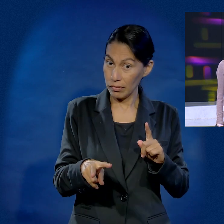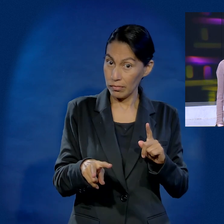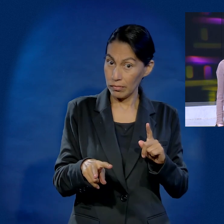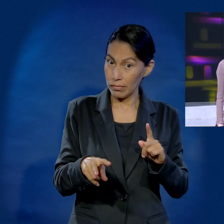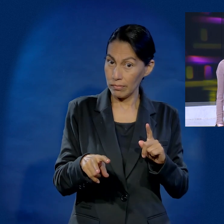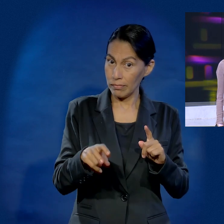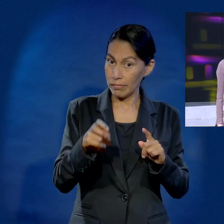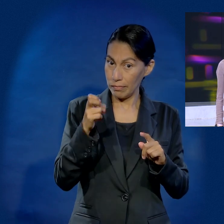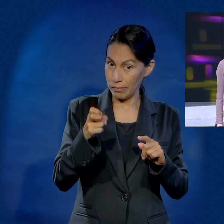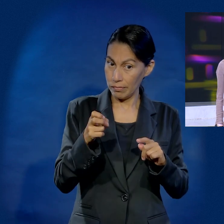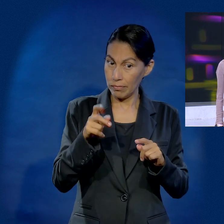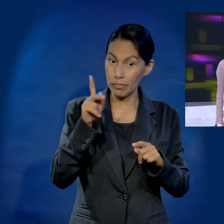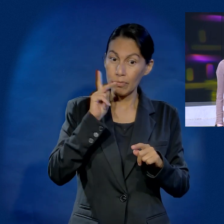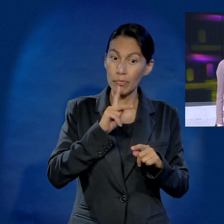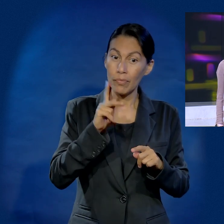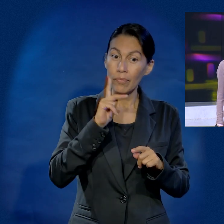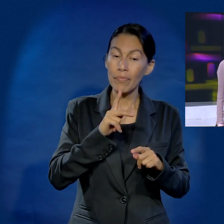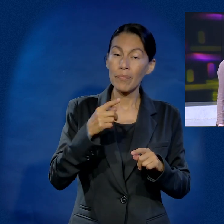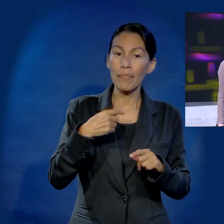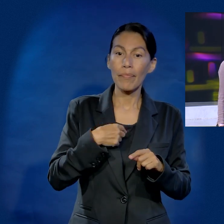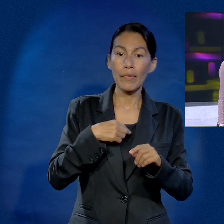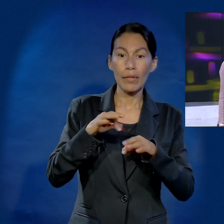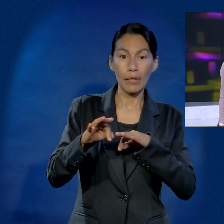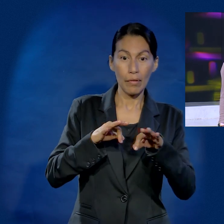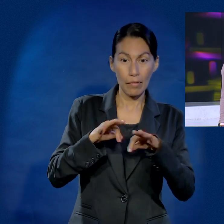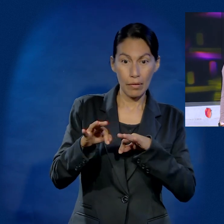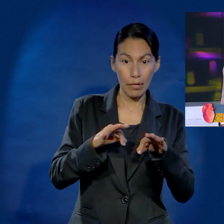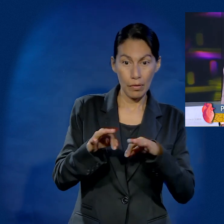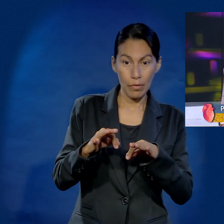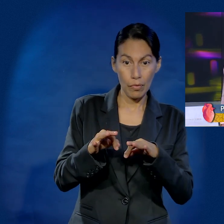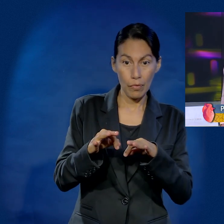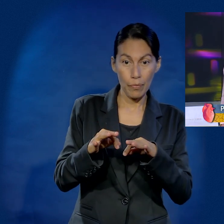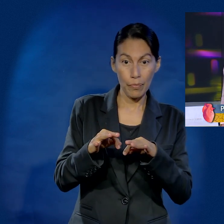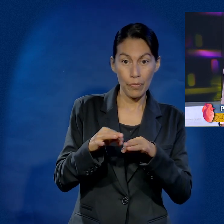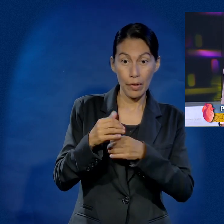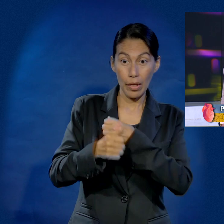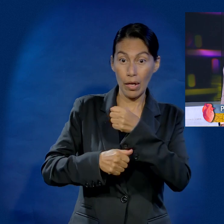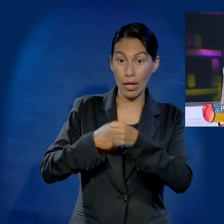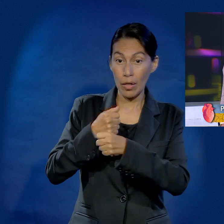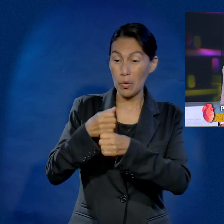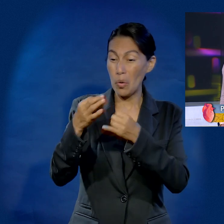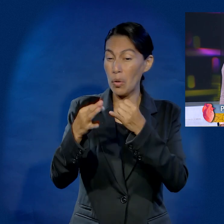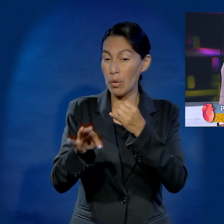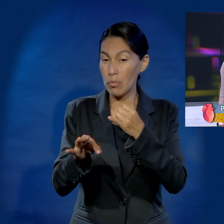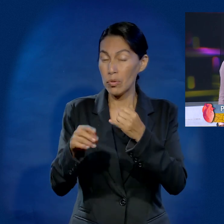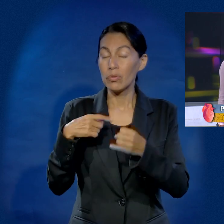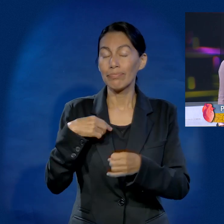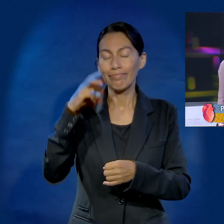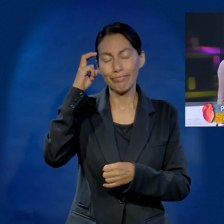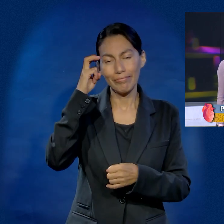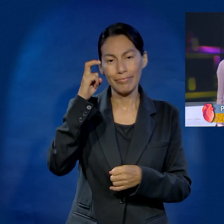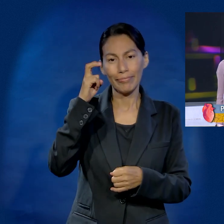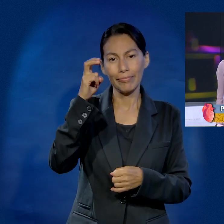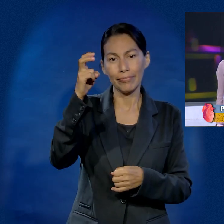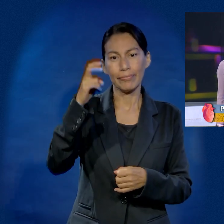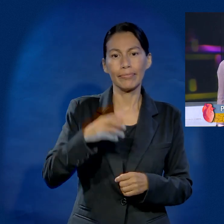Lo digo en verdad, y esta es la prueba. Gran parte de mi trabajo en los últimos años ha sido viajar.